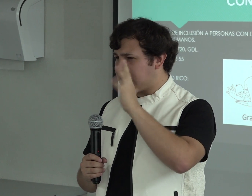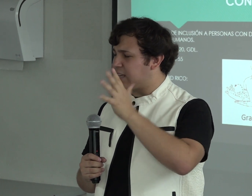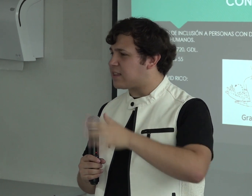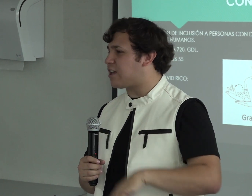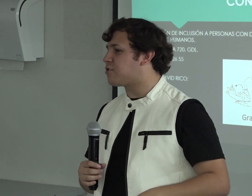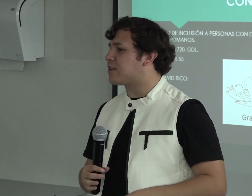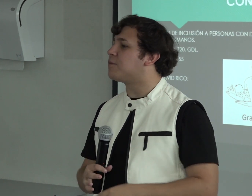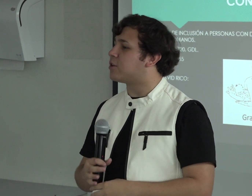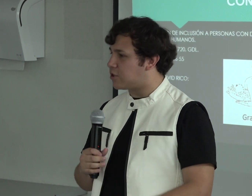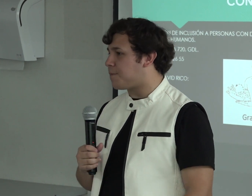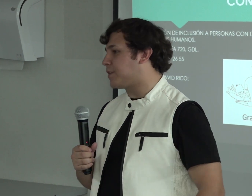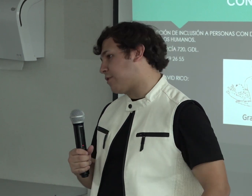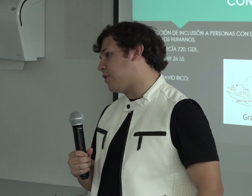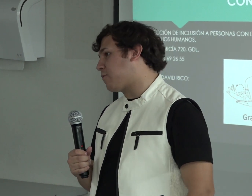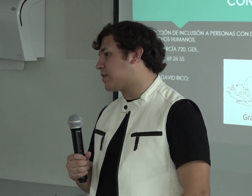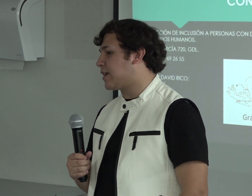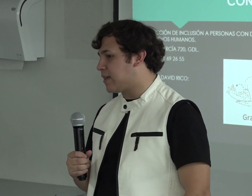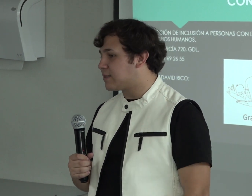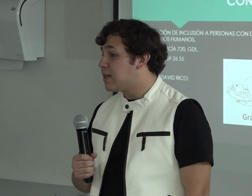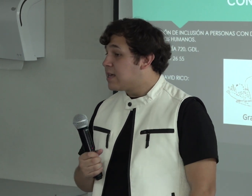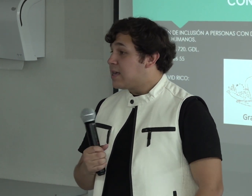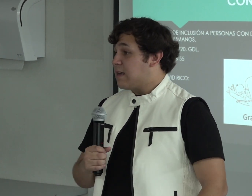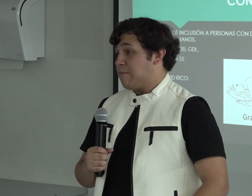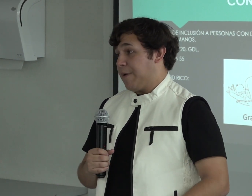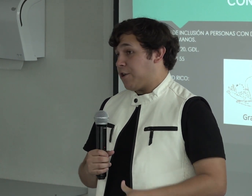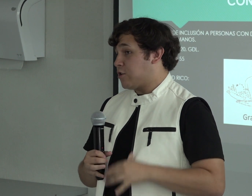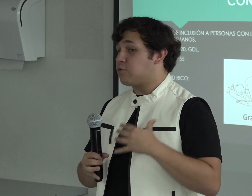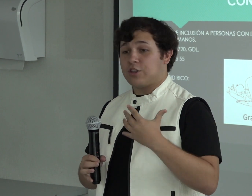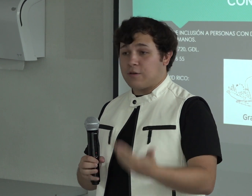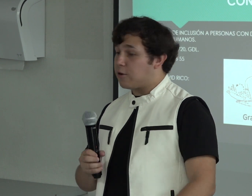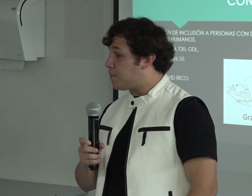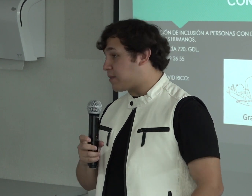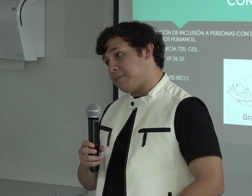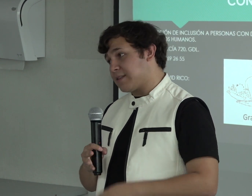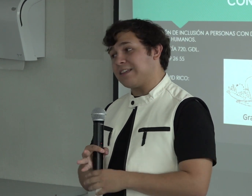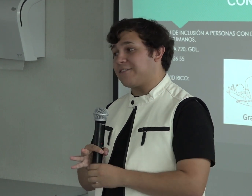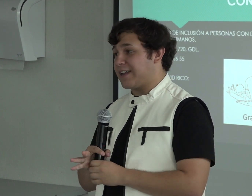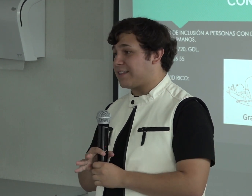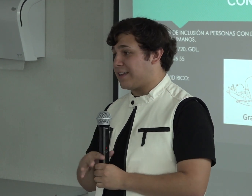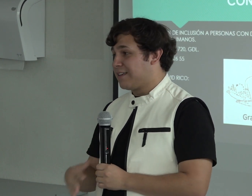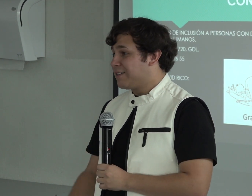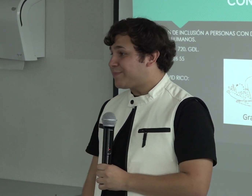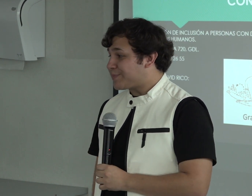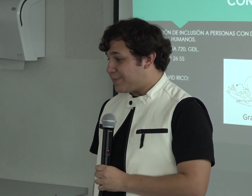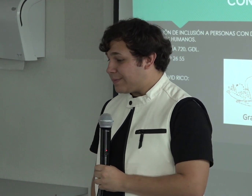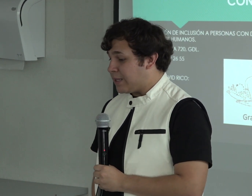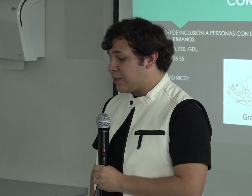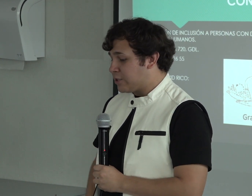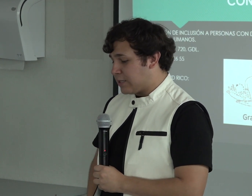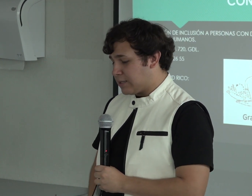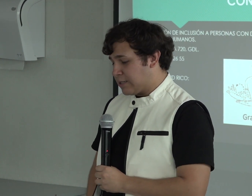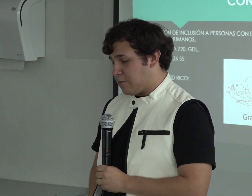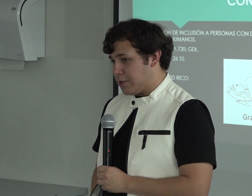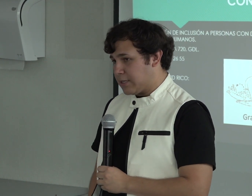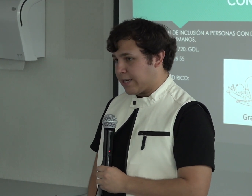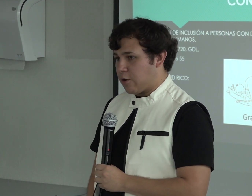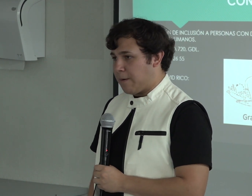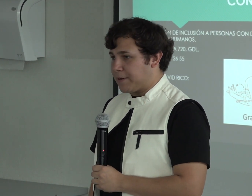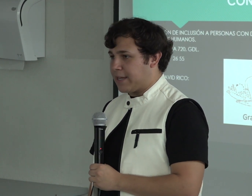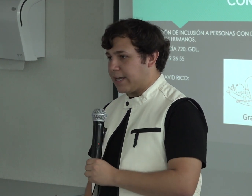7 años más o menos llevo aprendiendo lengua de señas. Pero es un idioma completamente diferente. Entonces es como decir que yo voy a aprender inglés